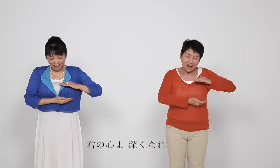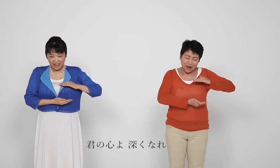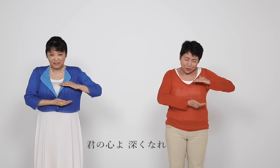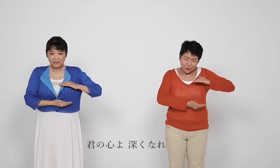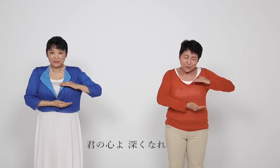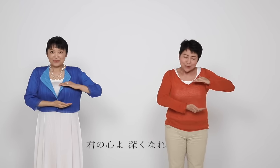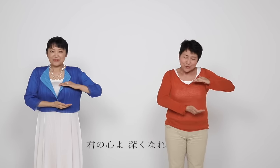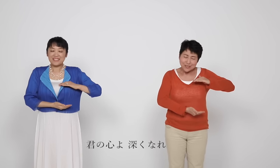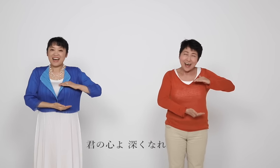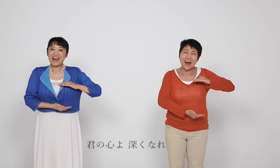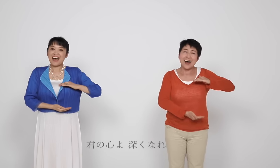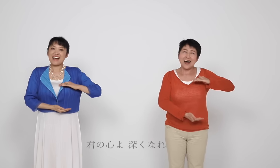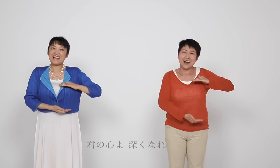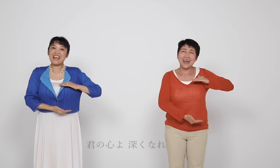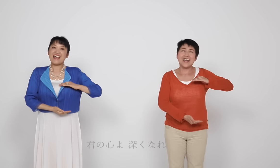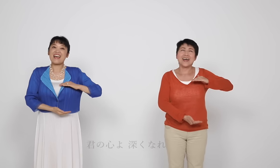深くなれ、